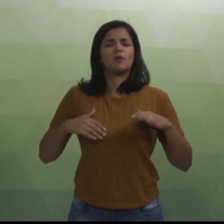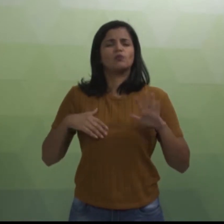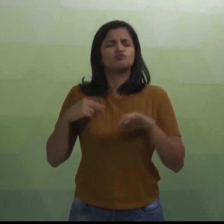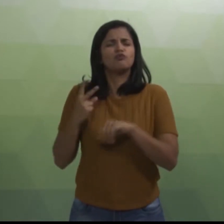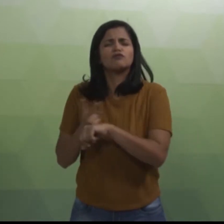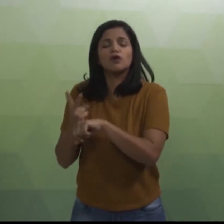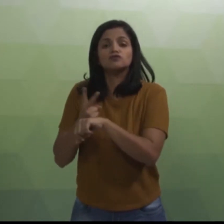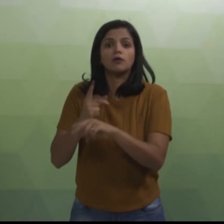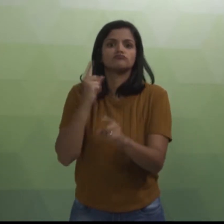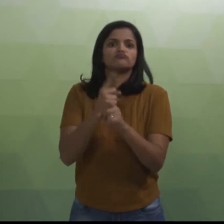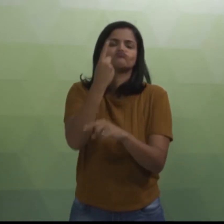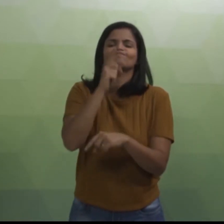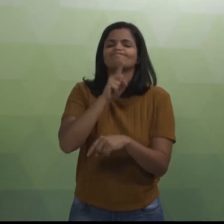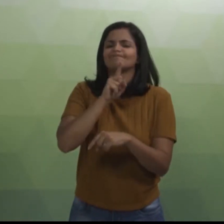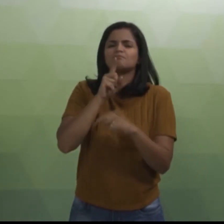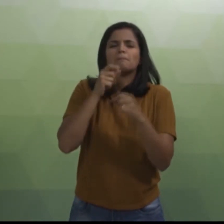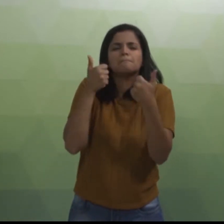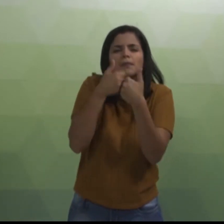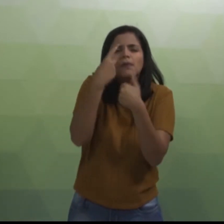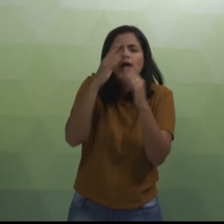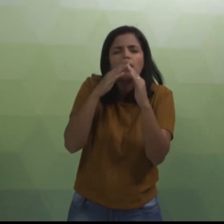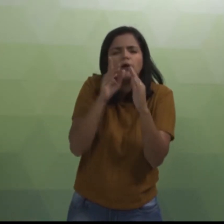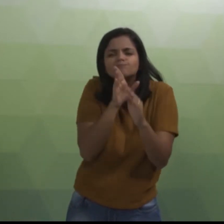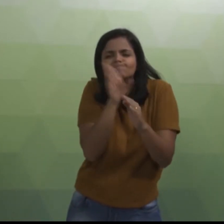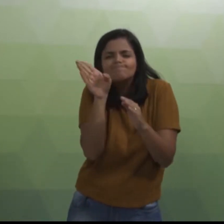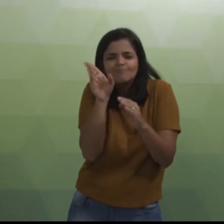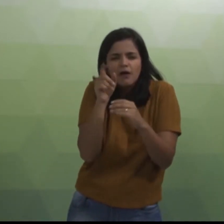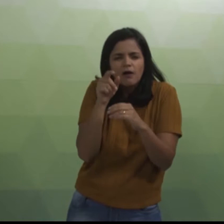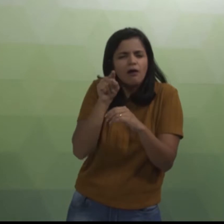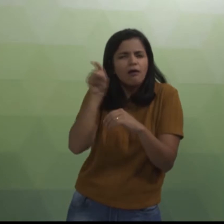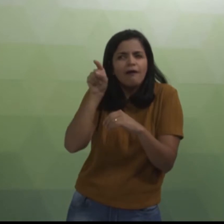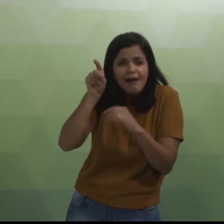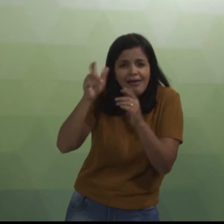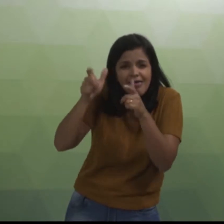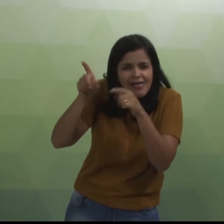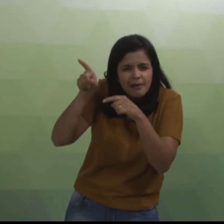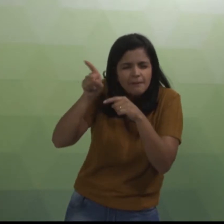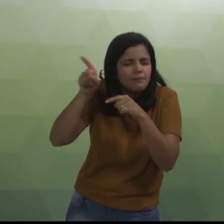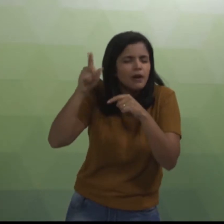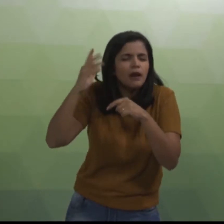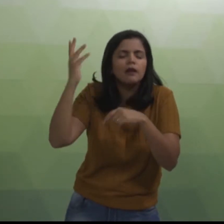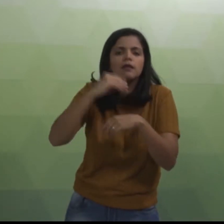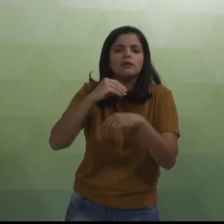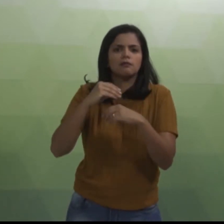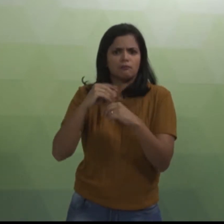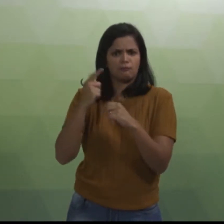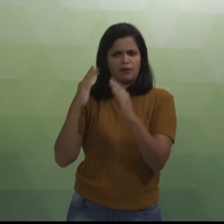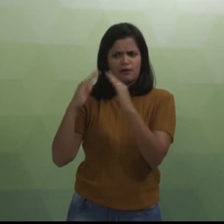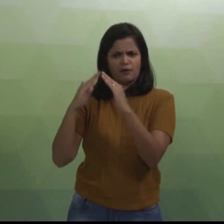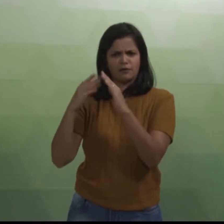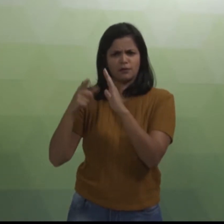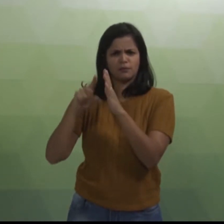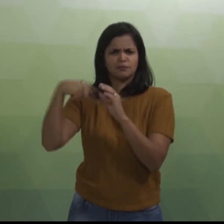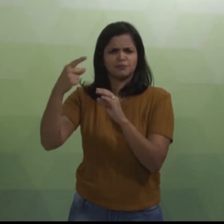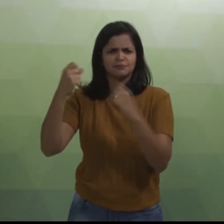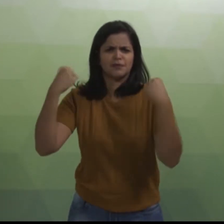Não, eu preciso malhar e ir à academia. Vou procurar uma próxima à minha casa. Ali, virando ali próximo, tem